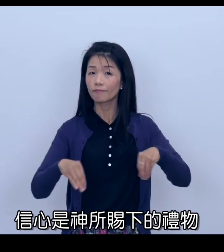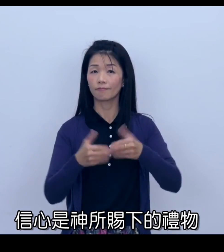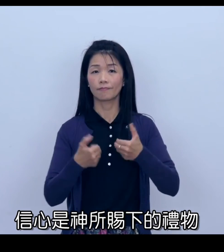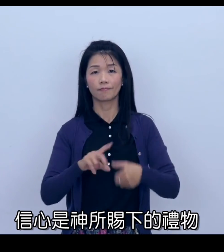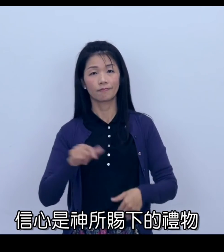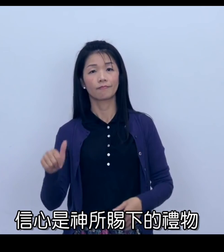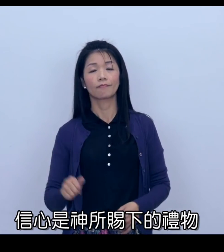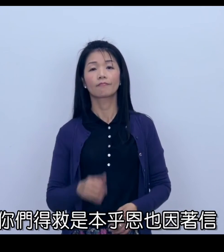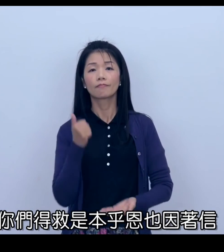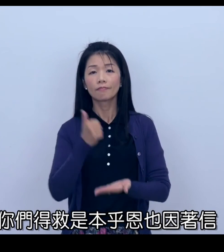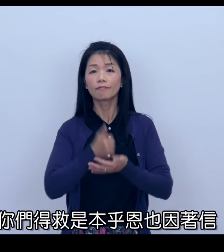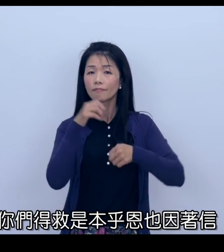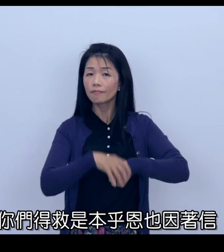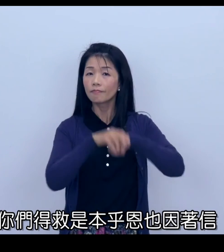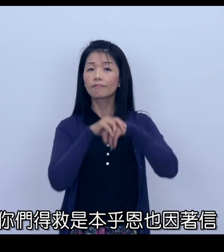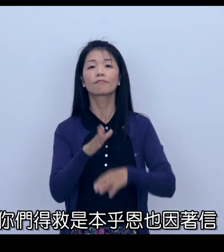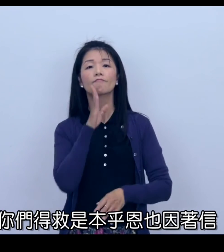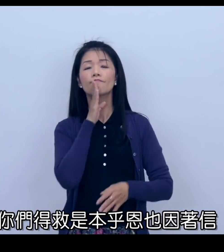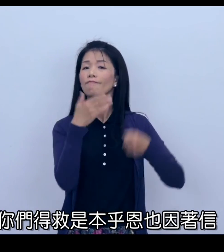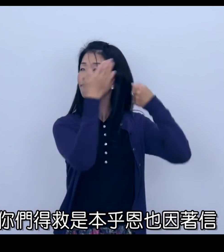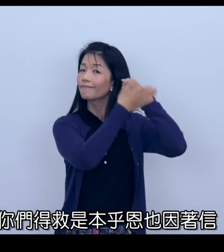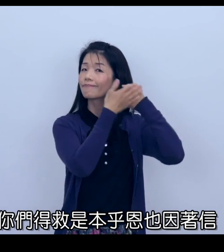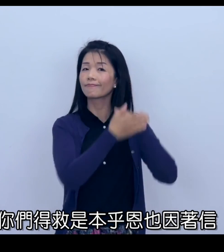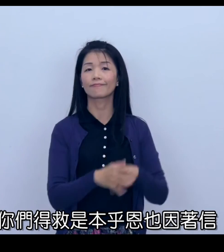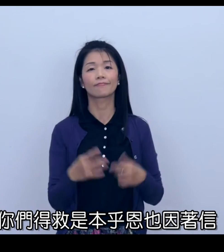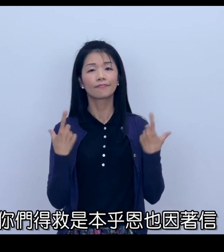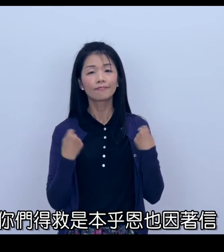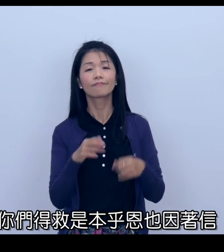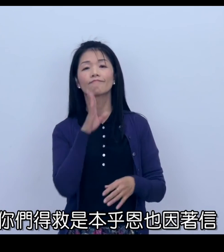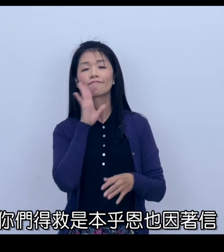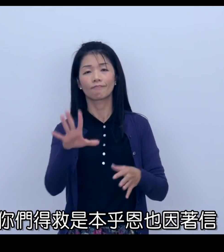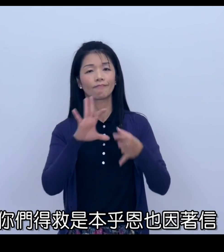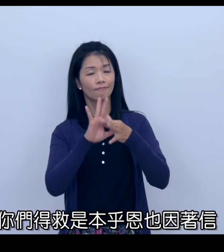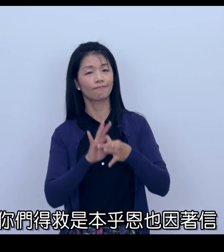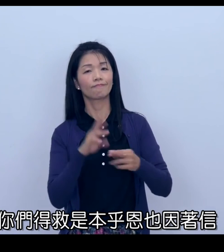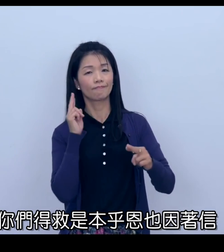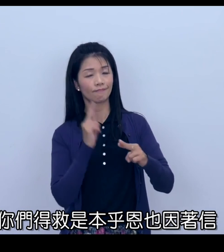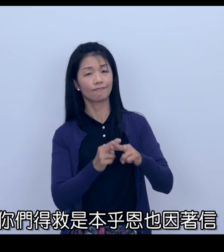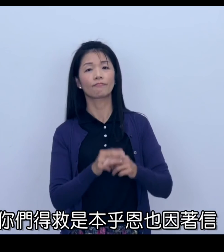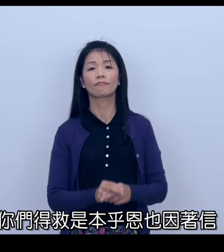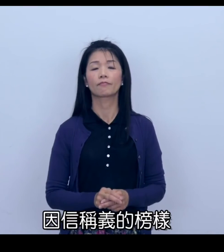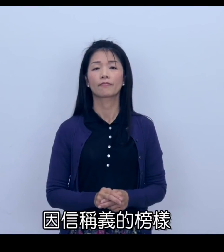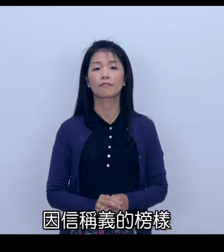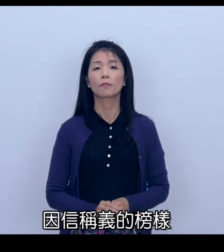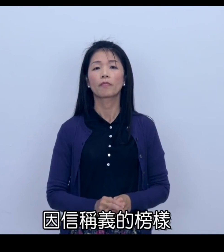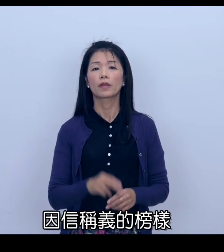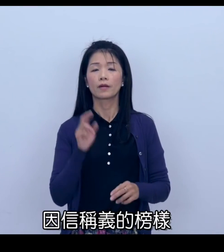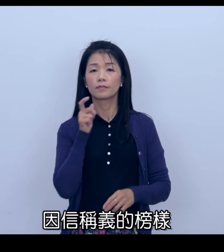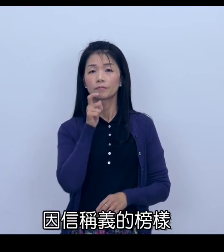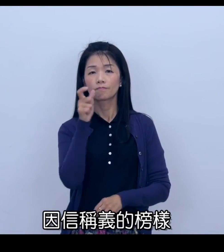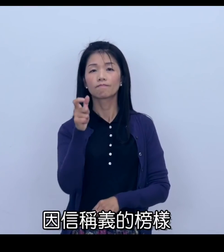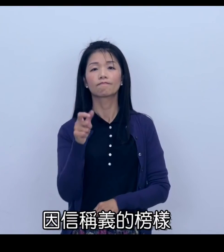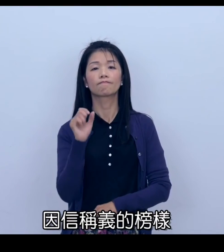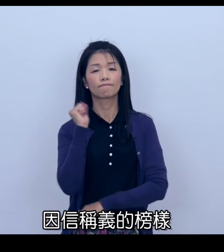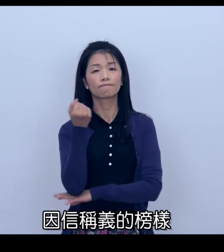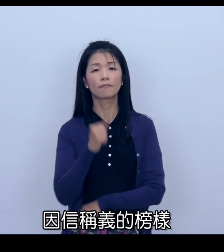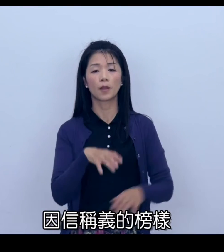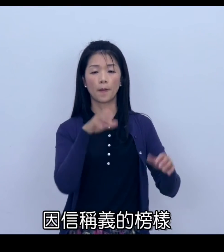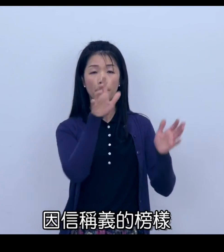物，你们得救是本乎恩，也因着信。因信称义的榜样，